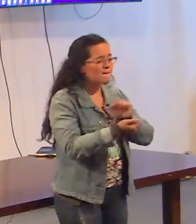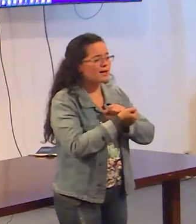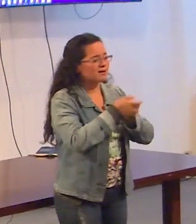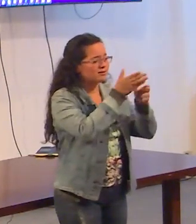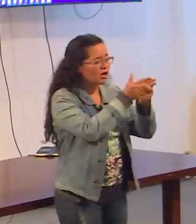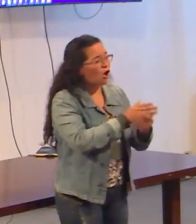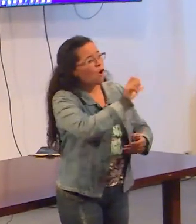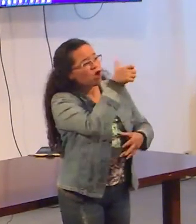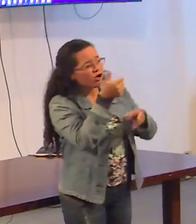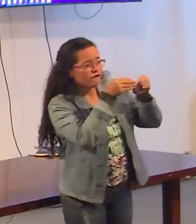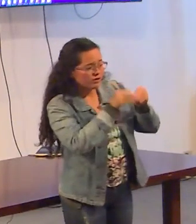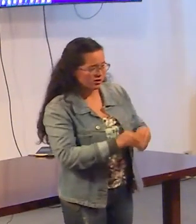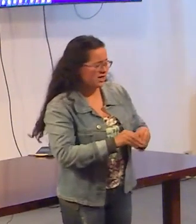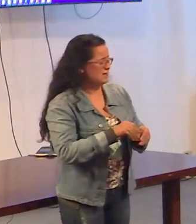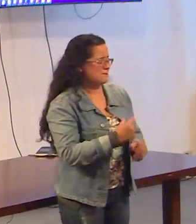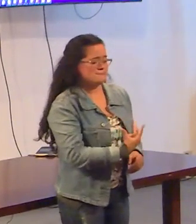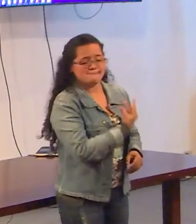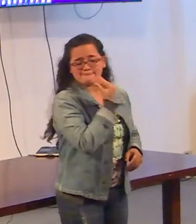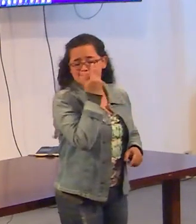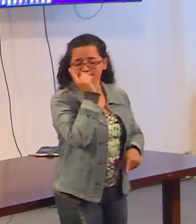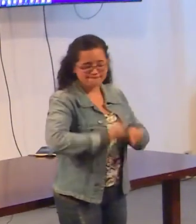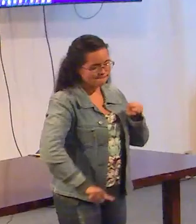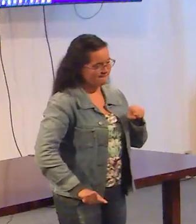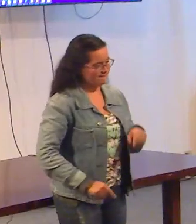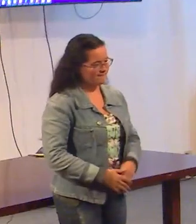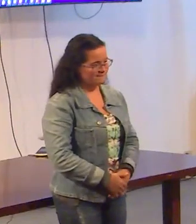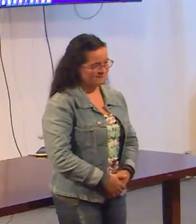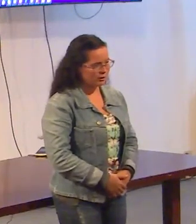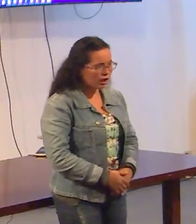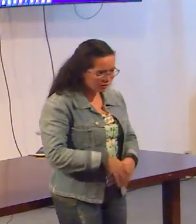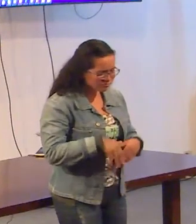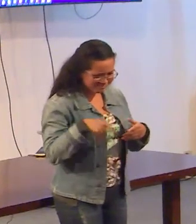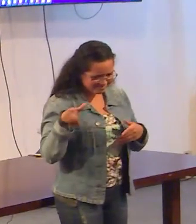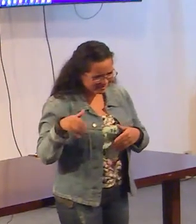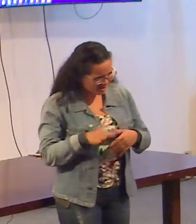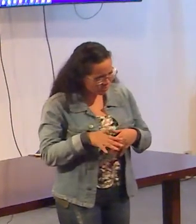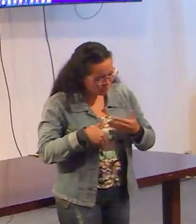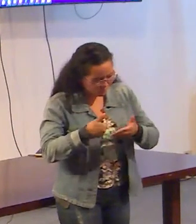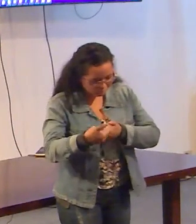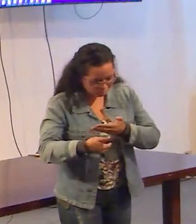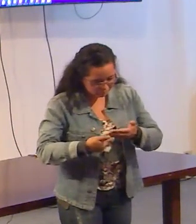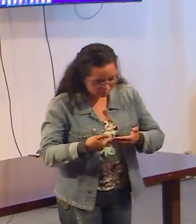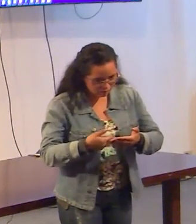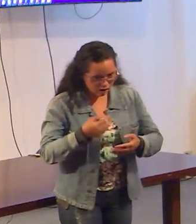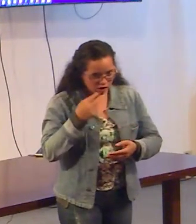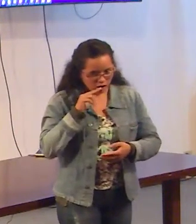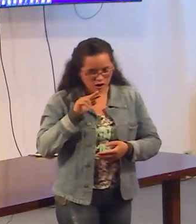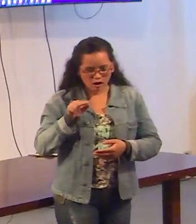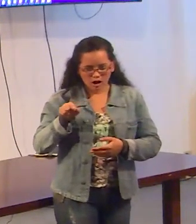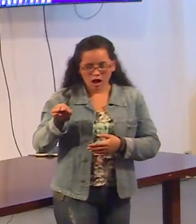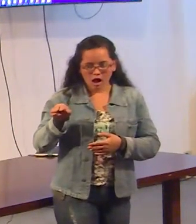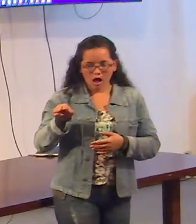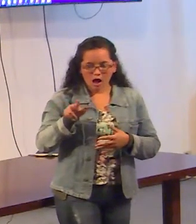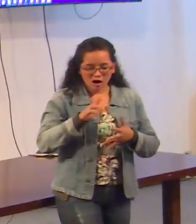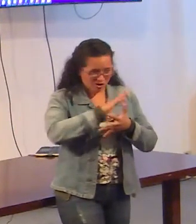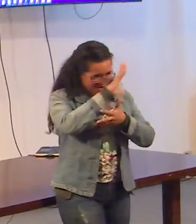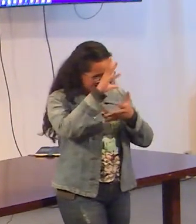hacerlo de otra manera, que así no se lograba. Cuando él se dio cuenta de que todo el proceso concluyó de una